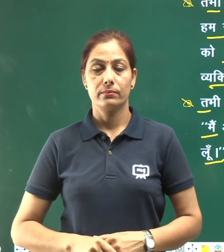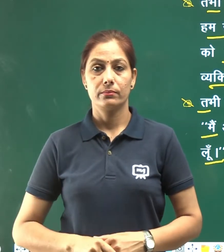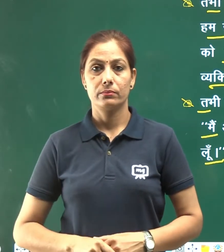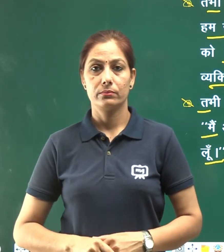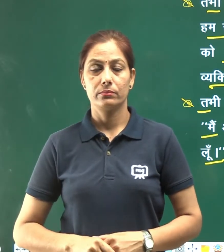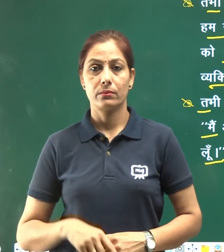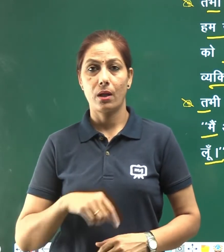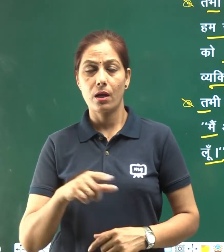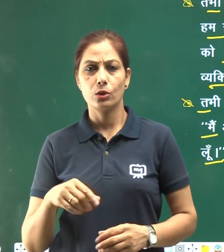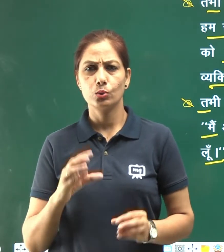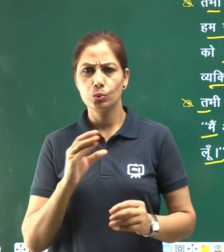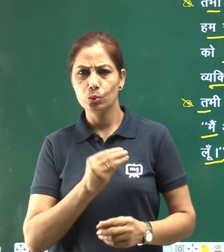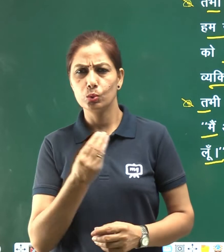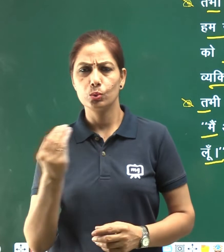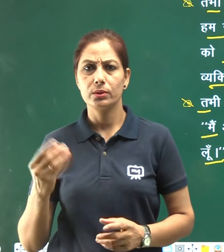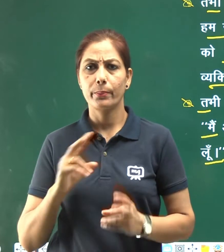हर छोटी मोटी बात के लिए